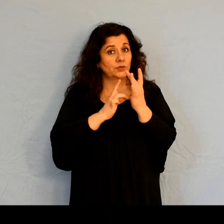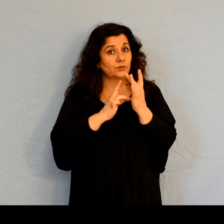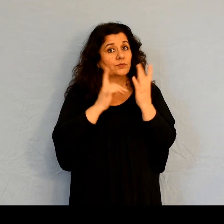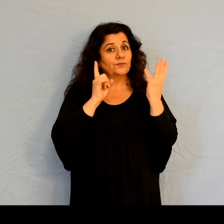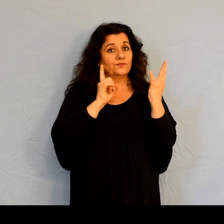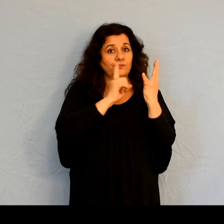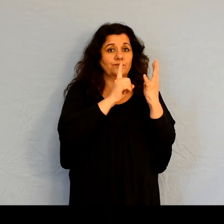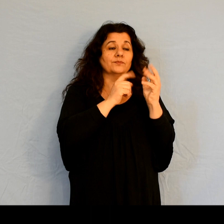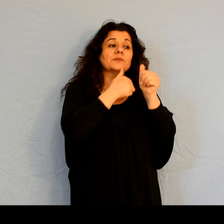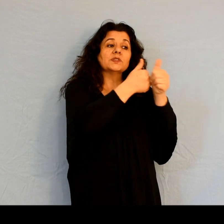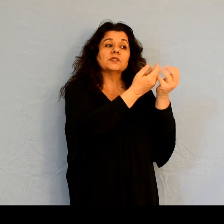disciples,